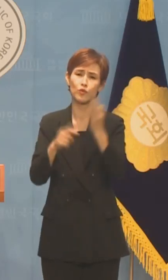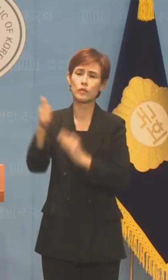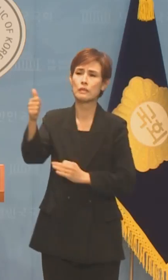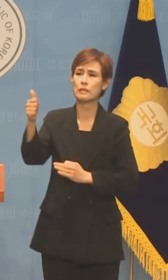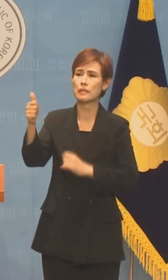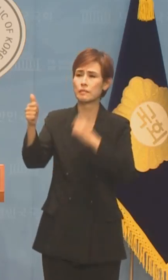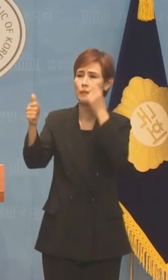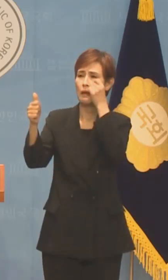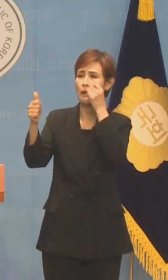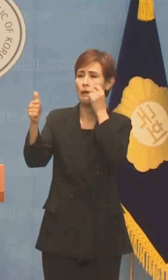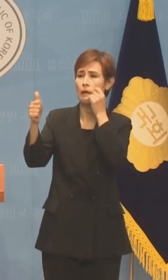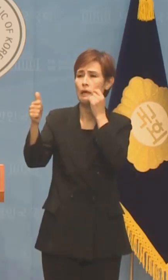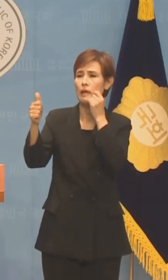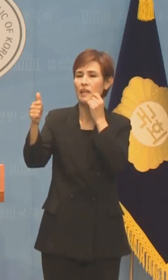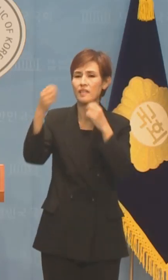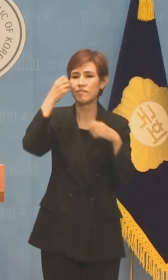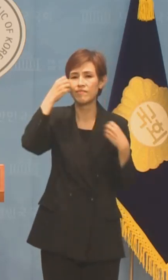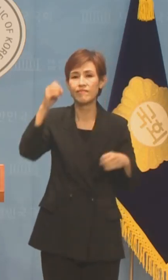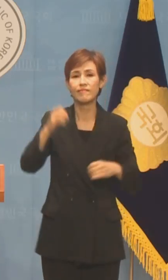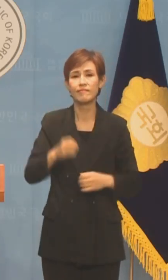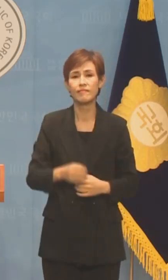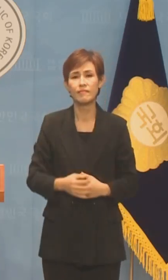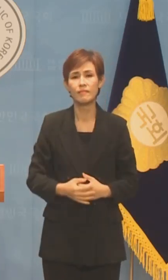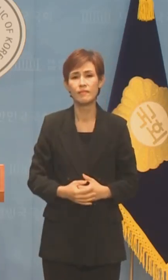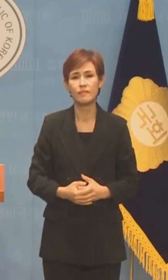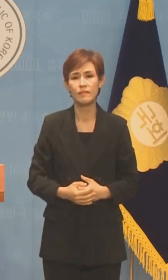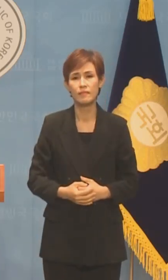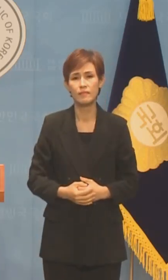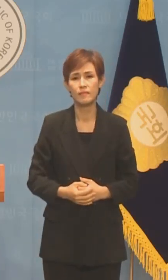윤석열 생각에 울먹거린 겁니다.